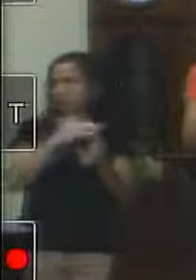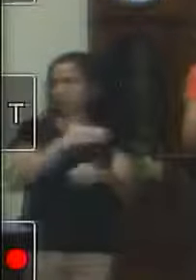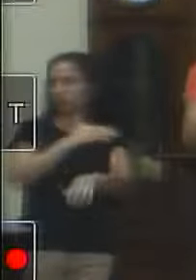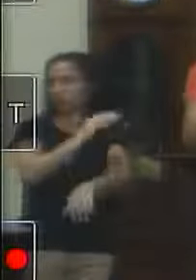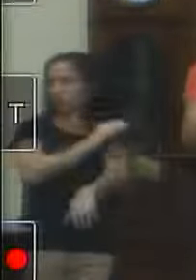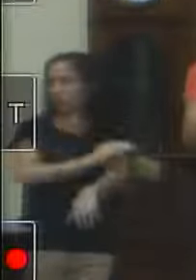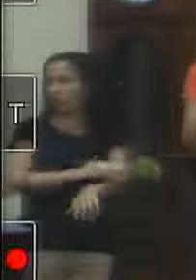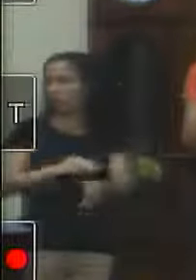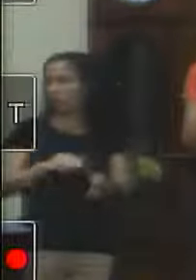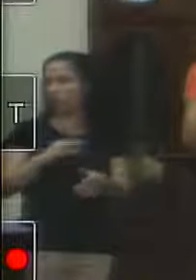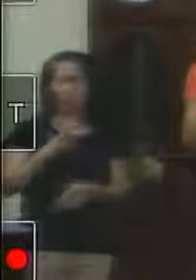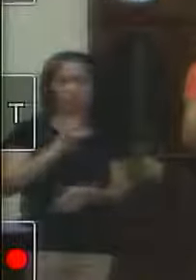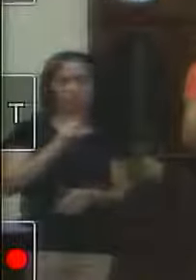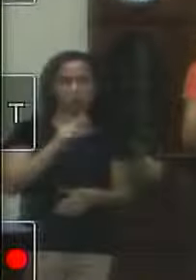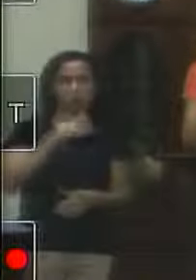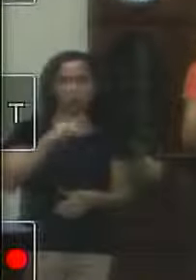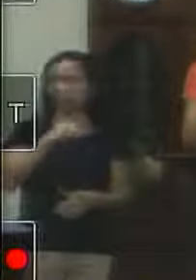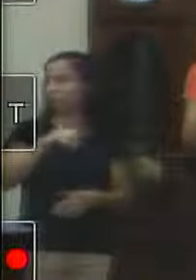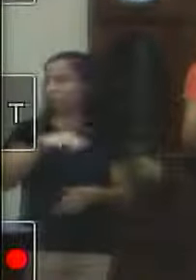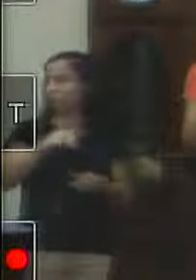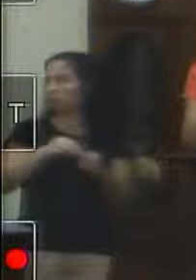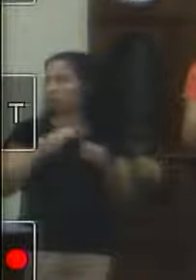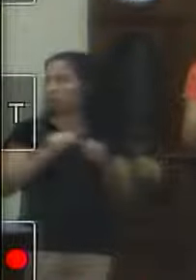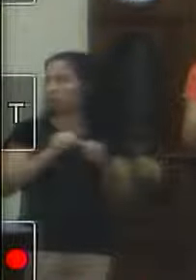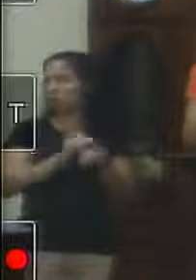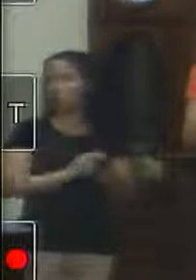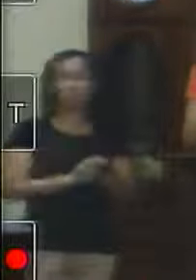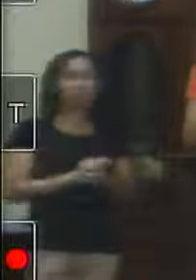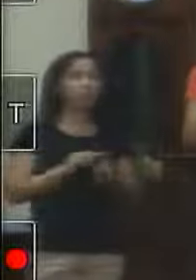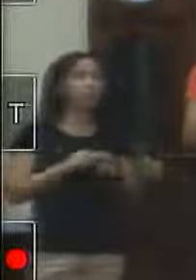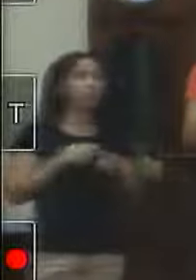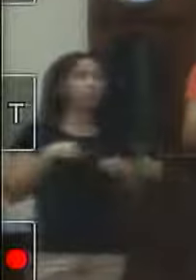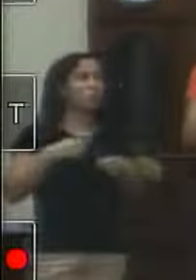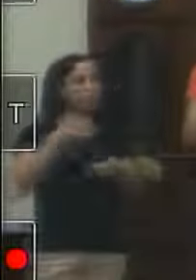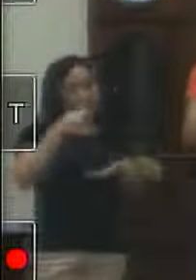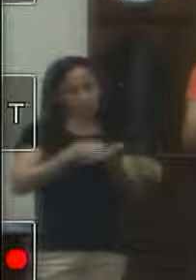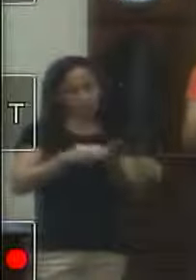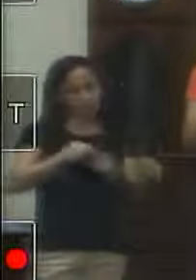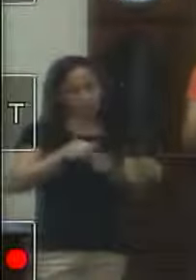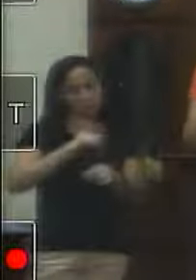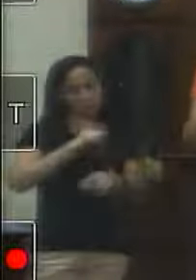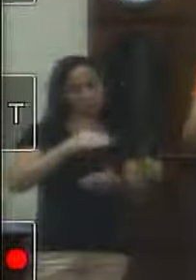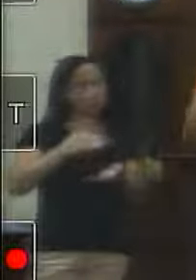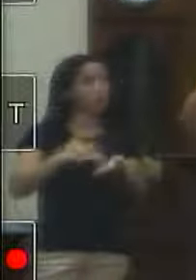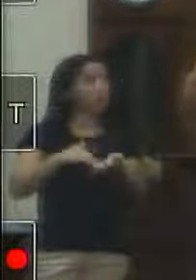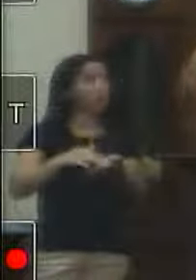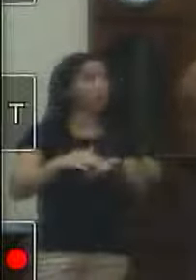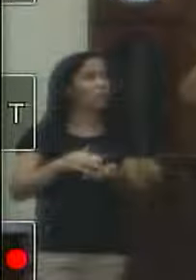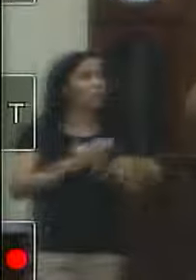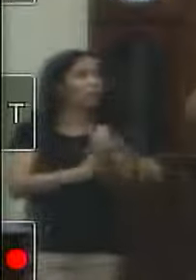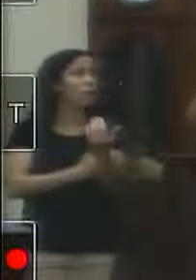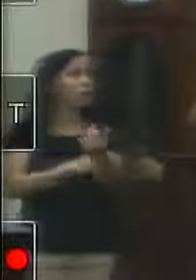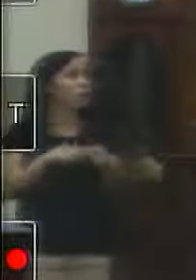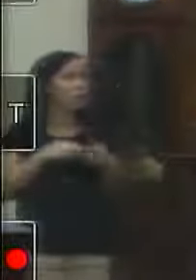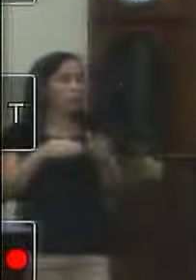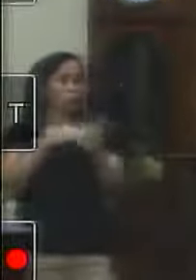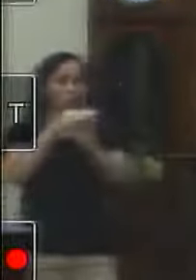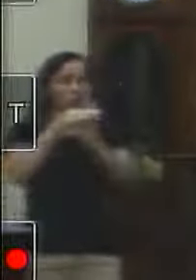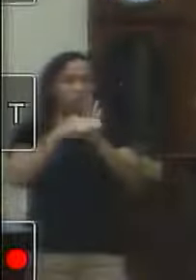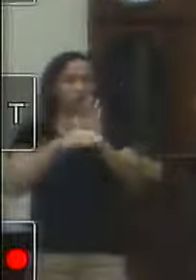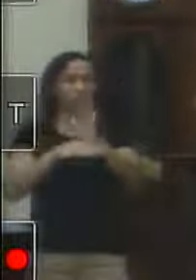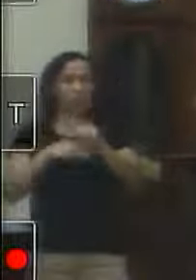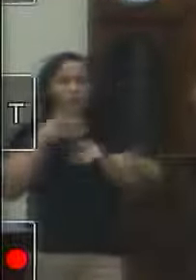e Turismo. É ela que direciona o que vai ser feito. Eu cumpro ordem. Então, se o secretário da pasta me fala, eu quero isso, isso, isso, eu